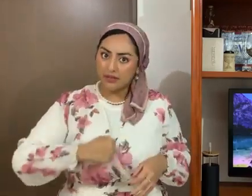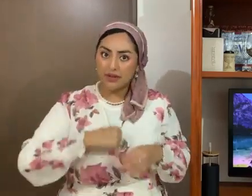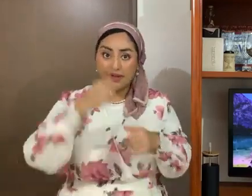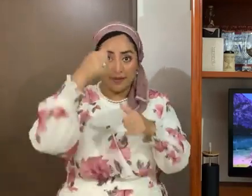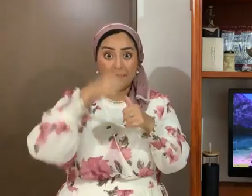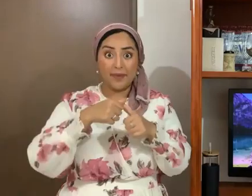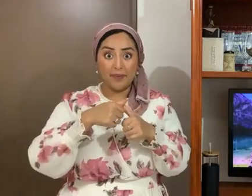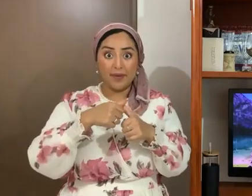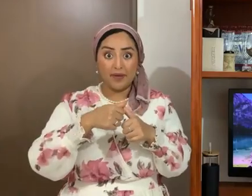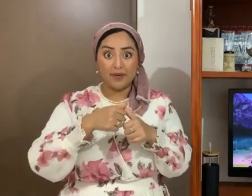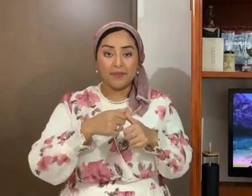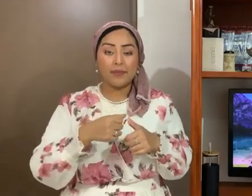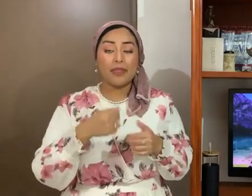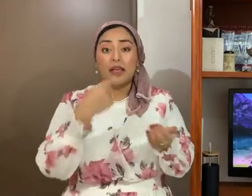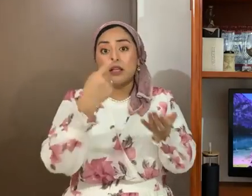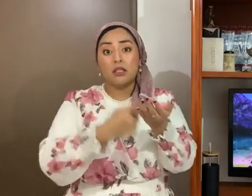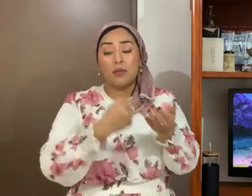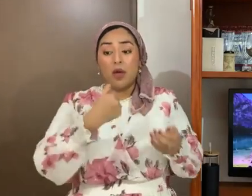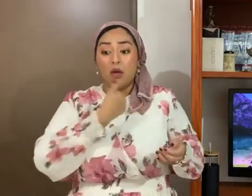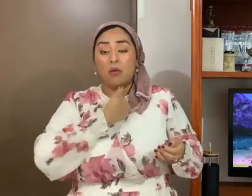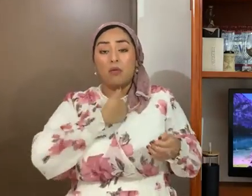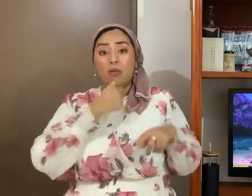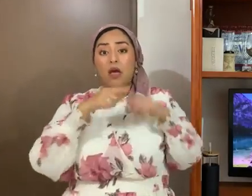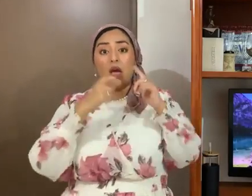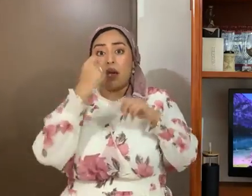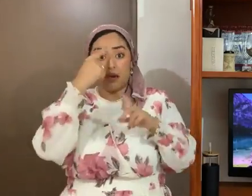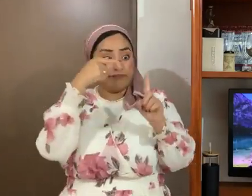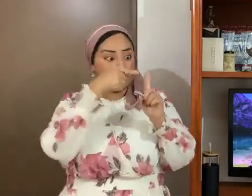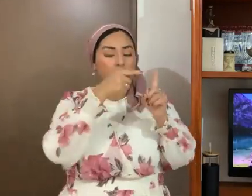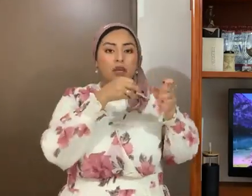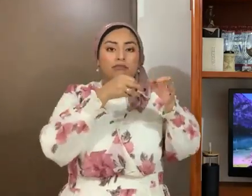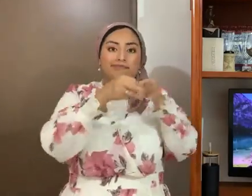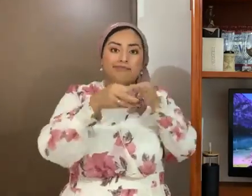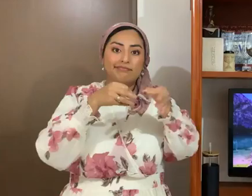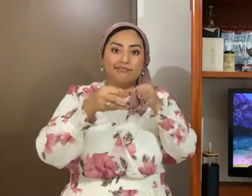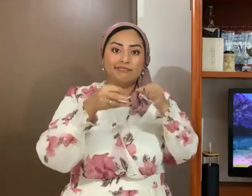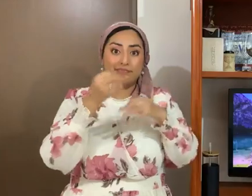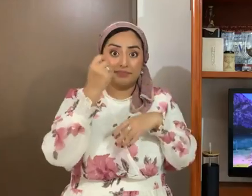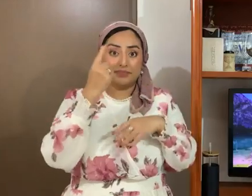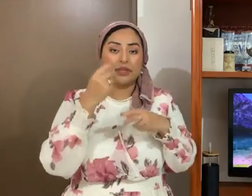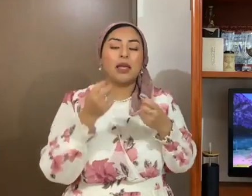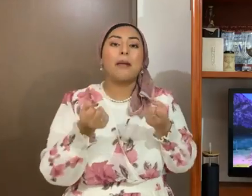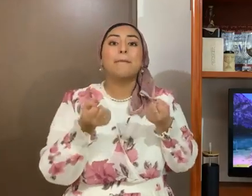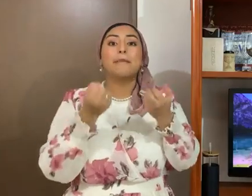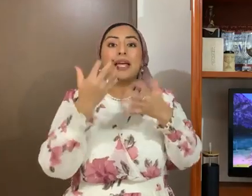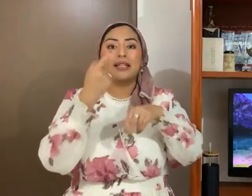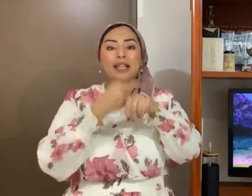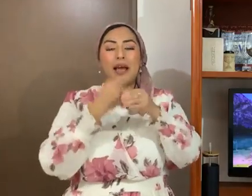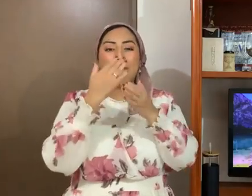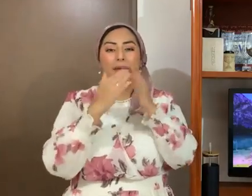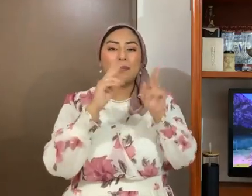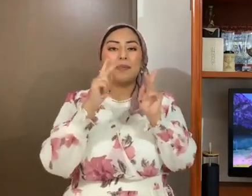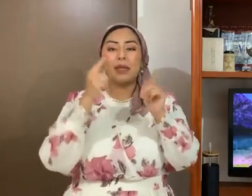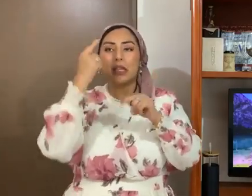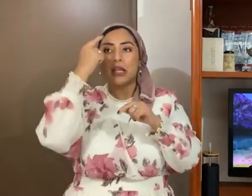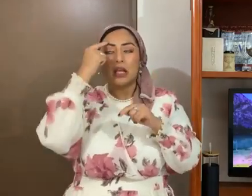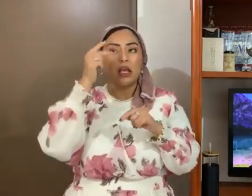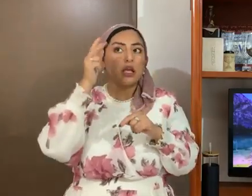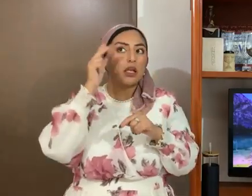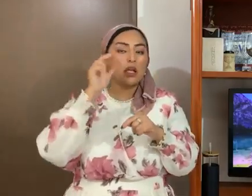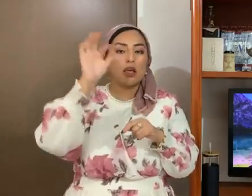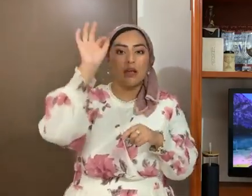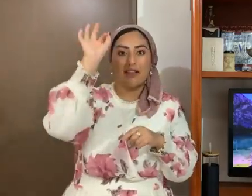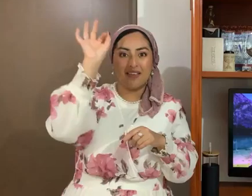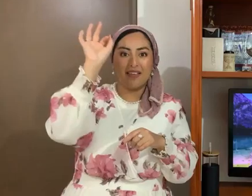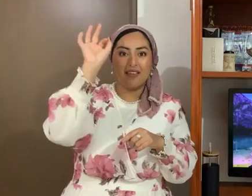nuestro propio entendimiento no podemos comprender. Muchas veces las personas piensan que escuchar una prédica, que